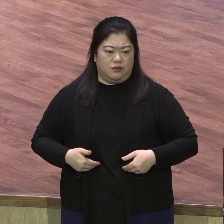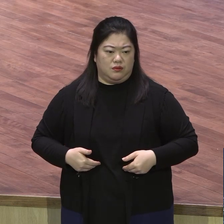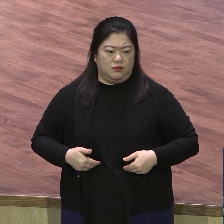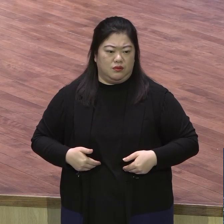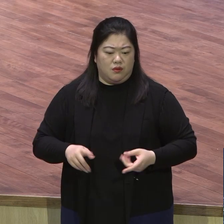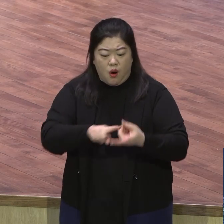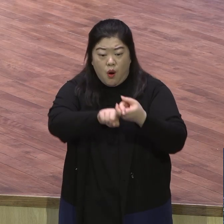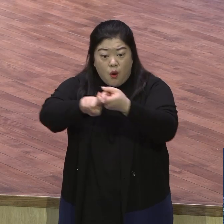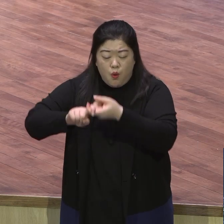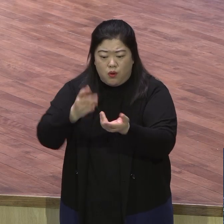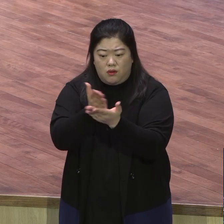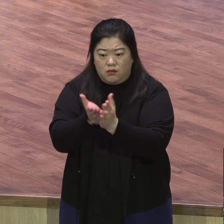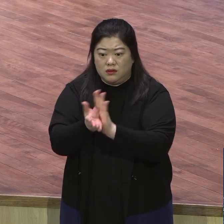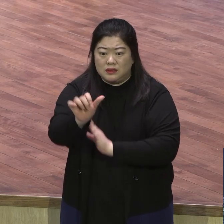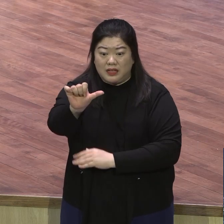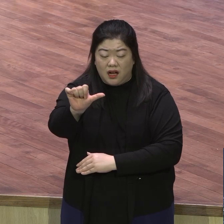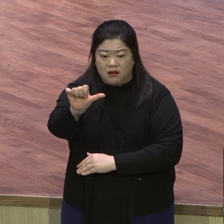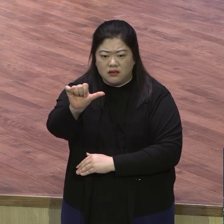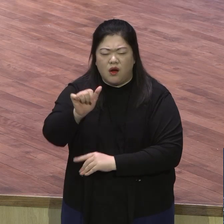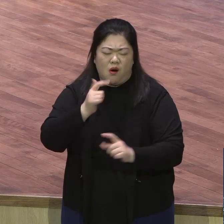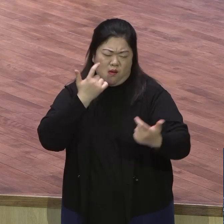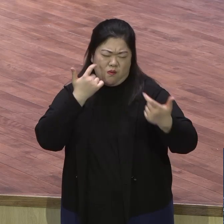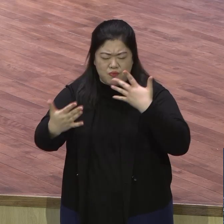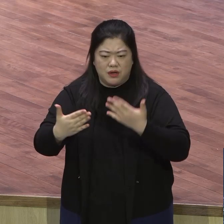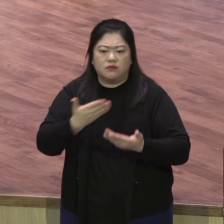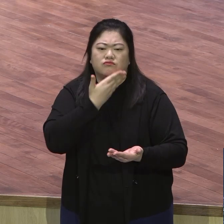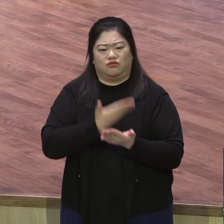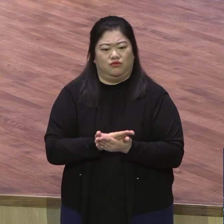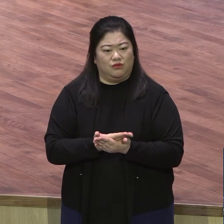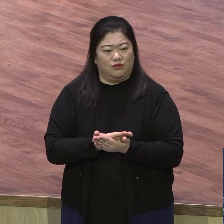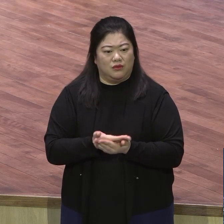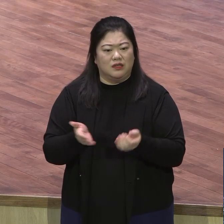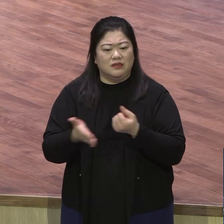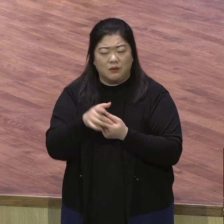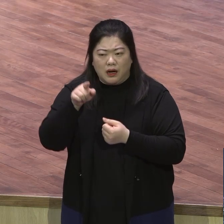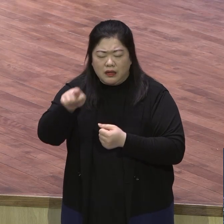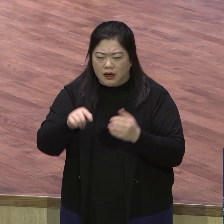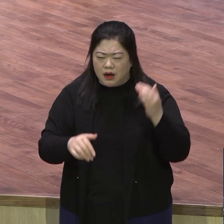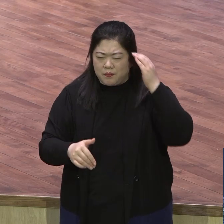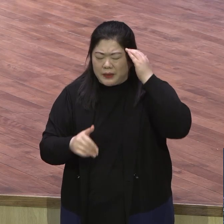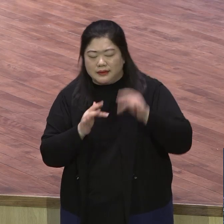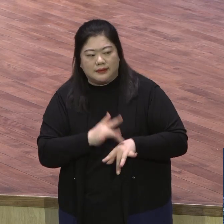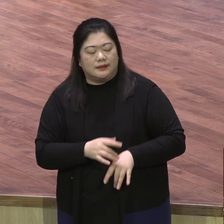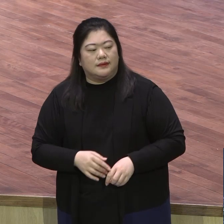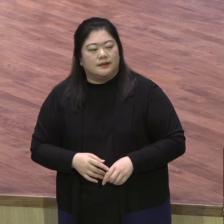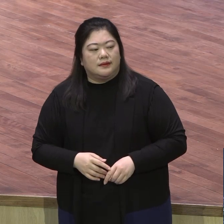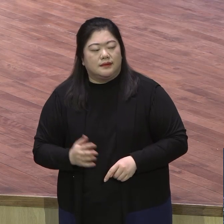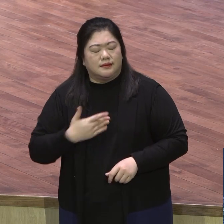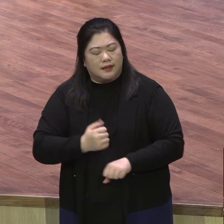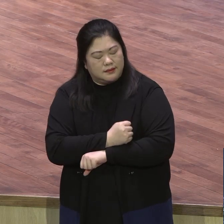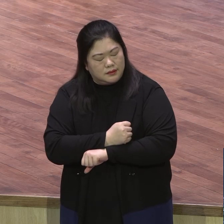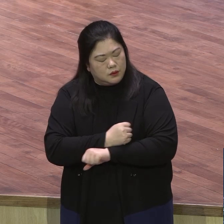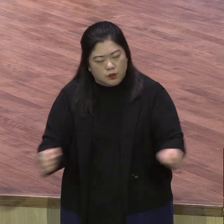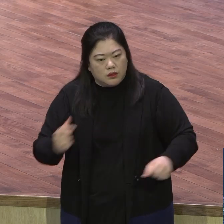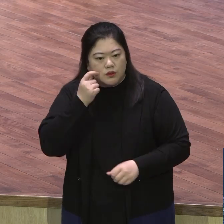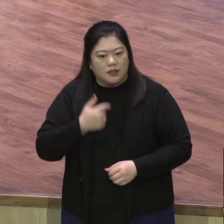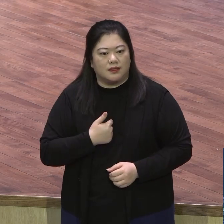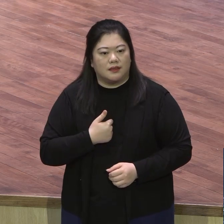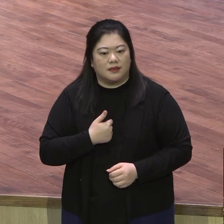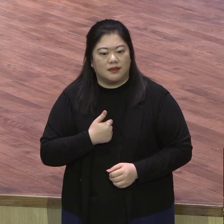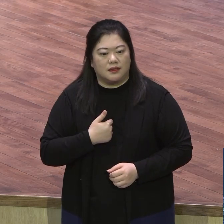확실하게 잡고 있기 때문에 이 일에 대해서 방해하는 사단은 용서를 할 수 그런